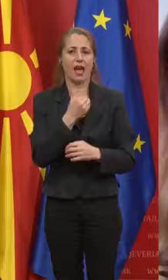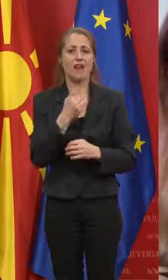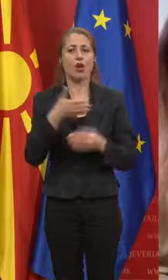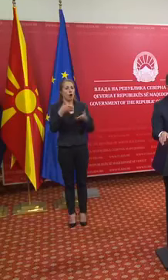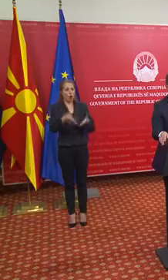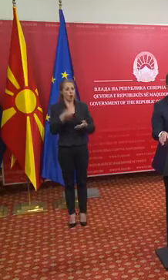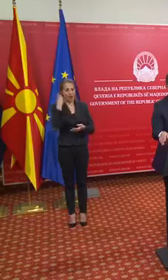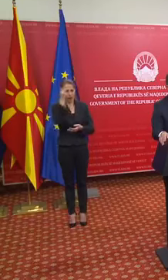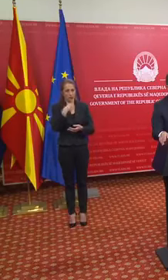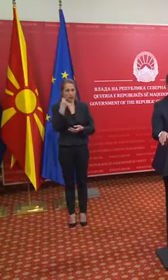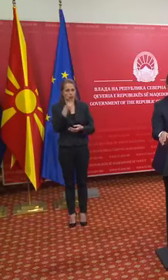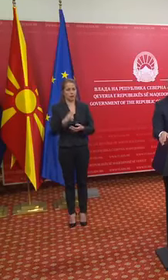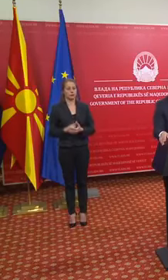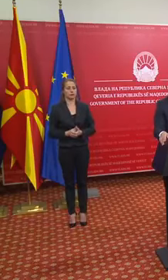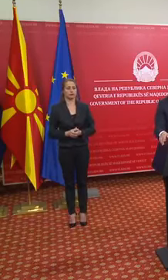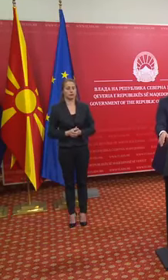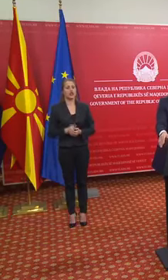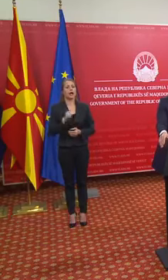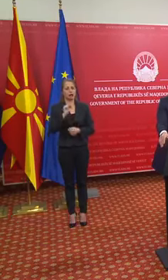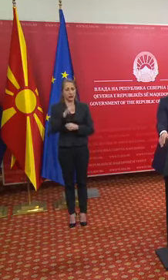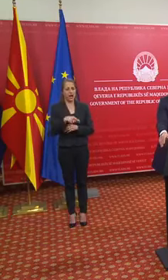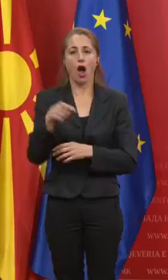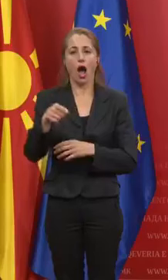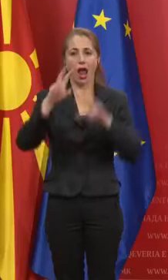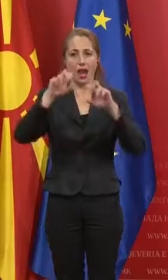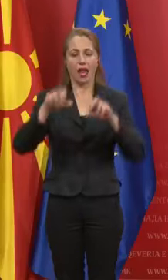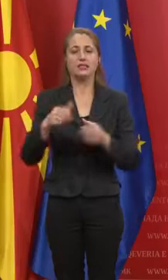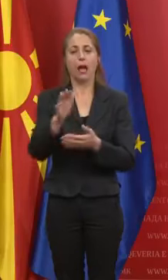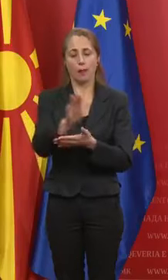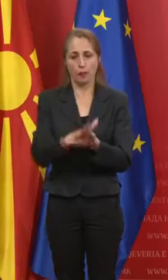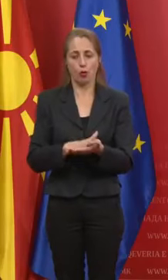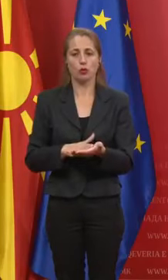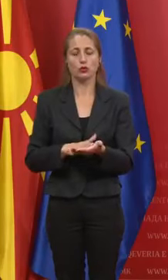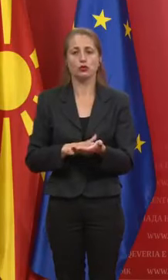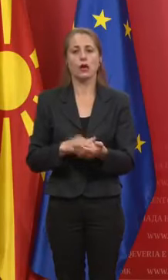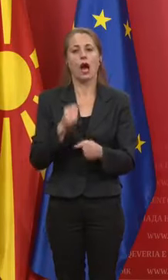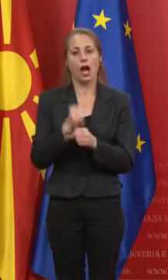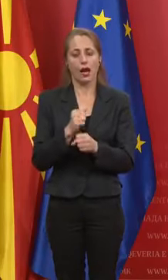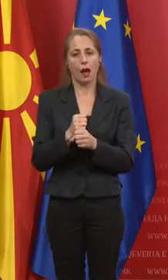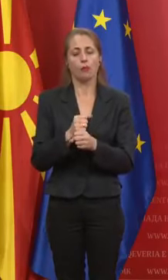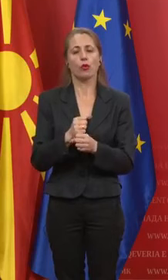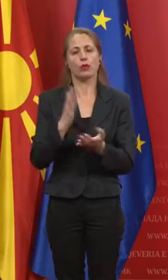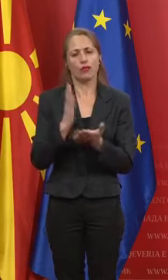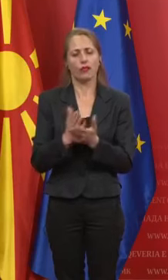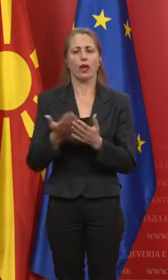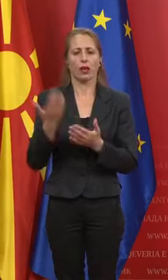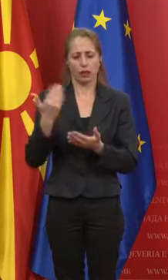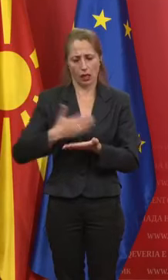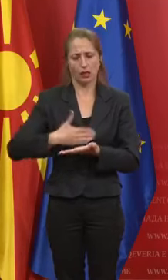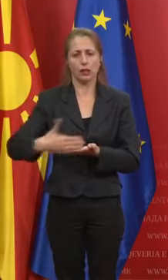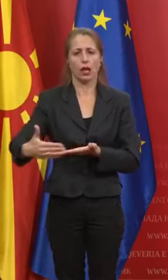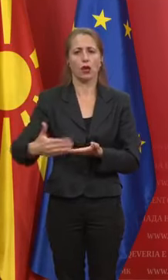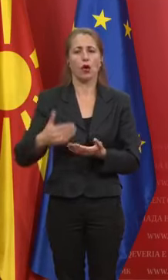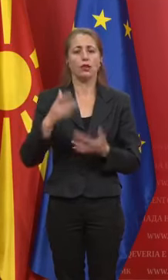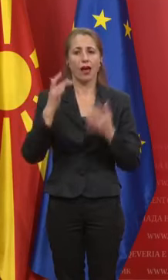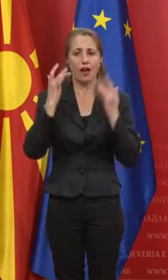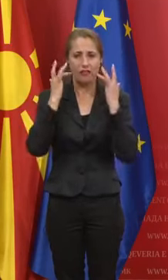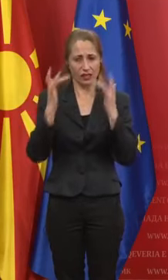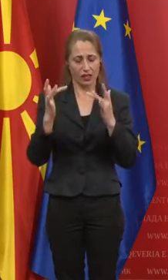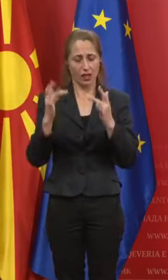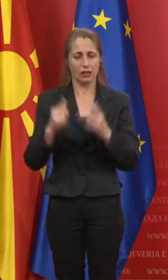недела. Да, анализите почнаа да се работат веќе во текот на